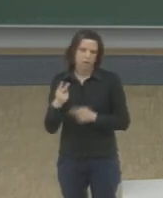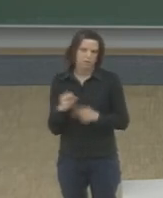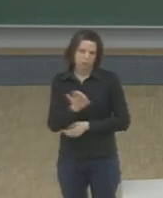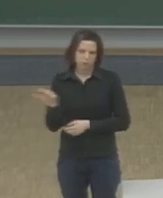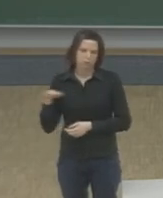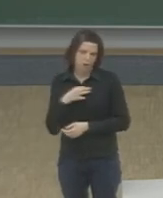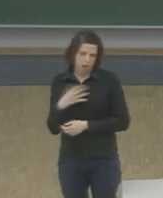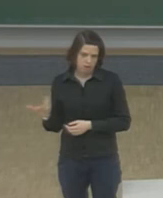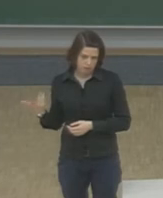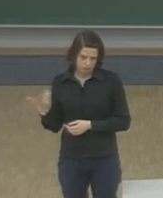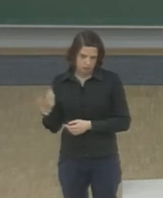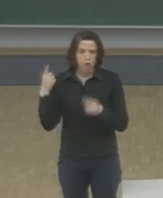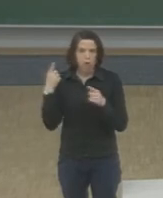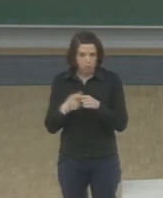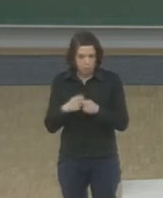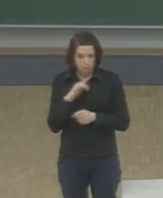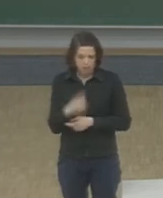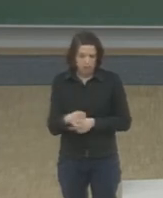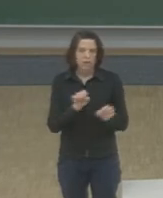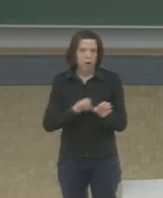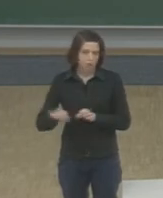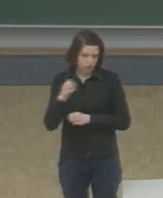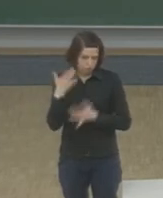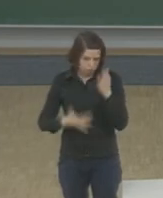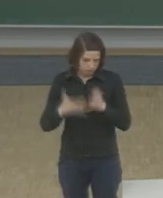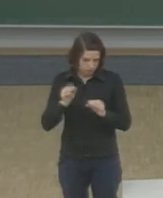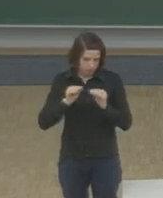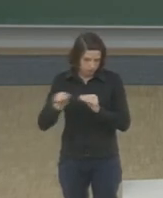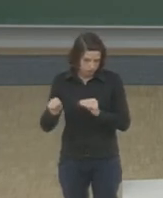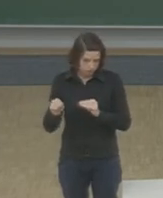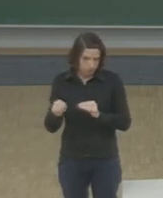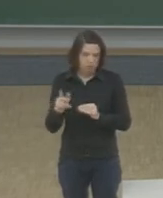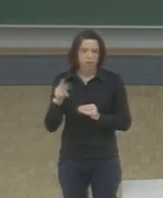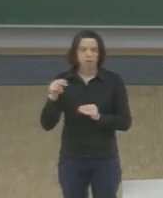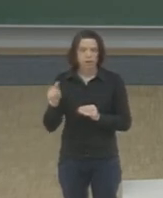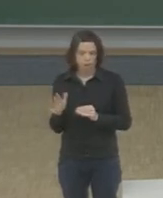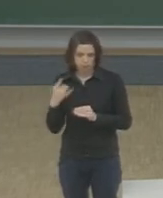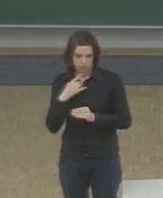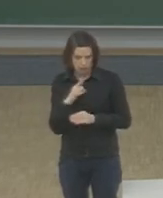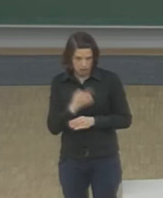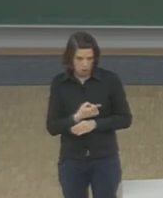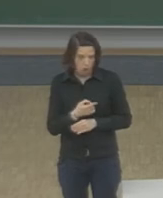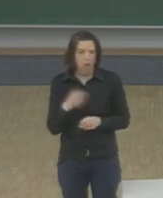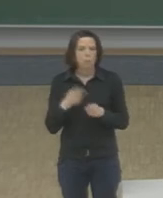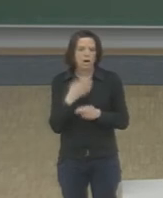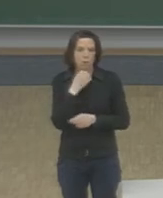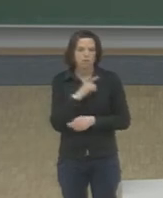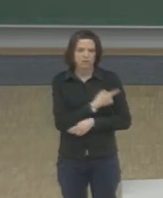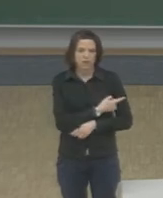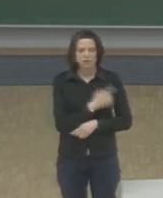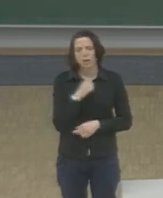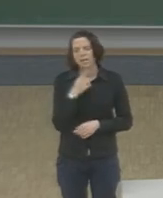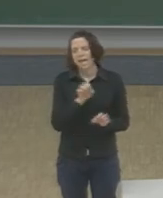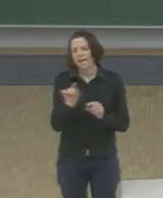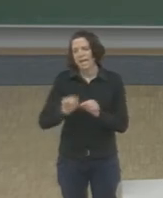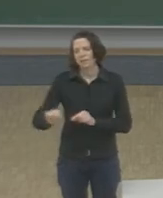Voraussetzung eines aufklärerisch wirkenden Mathematikunterrichts, das Kantsche Sapere Aude, da hat Herr Meyerhöfer gesagt, ich soll sagen, was das